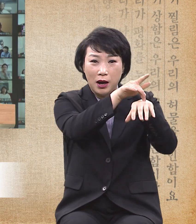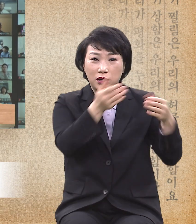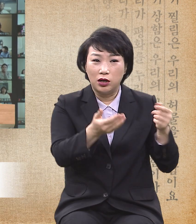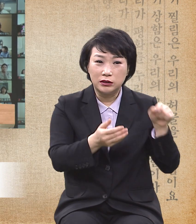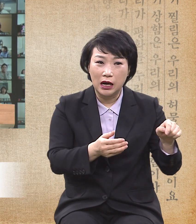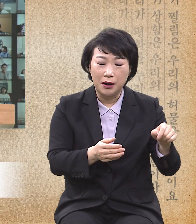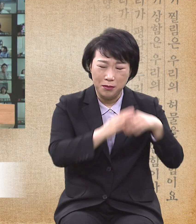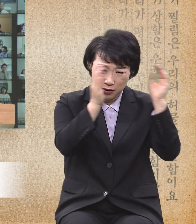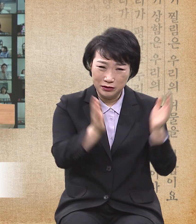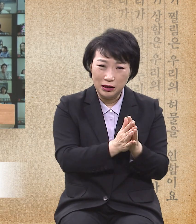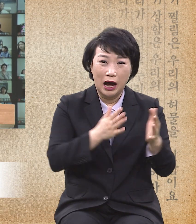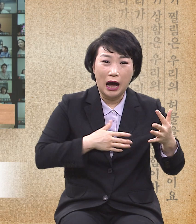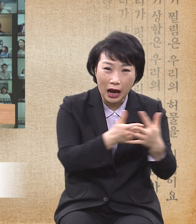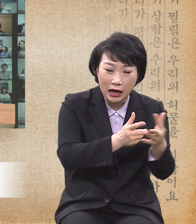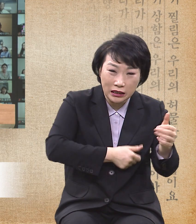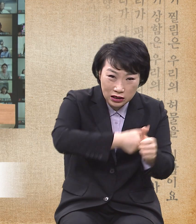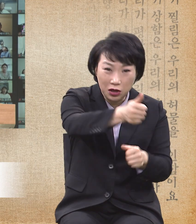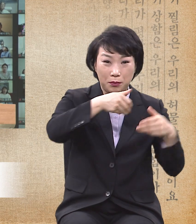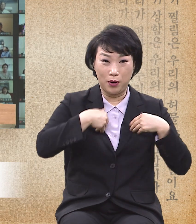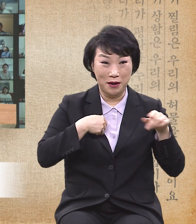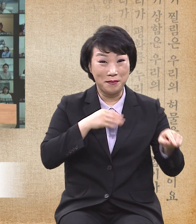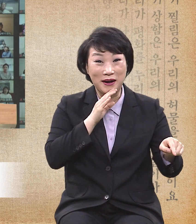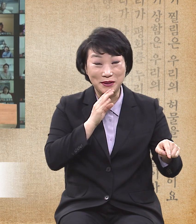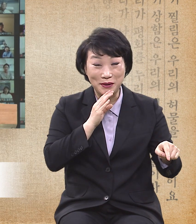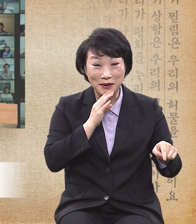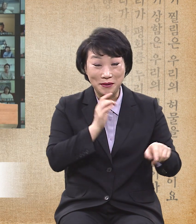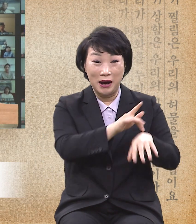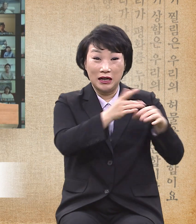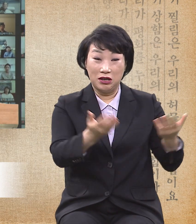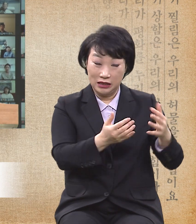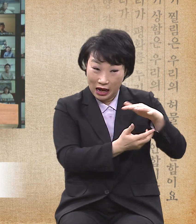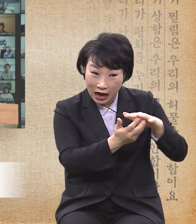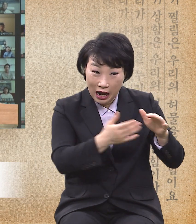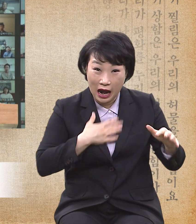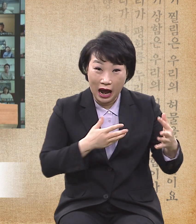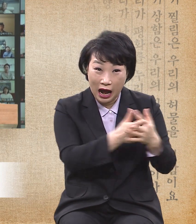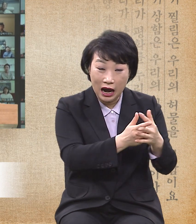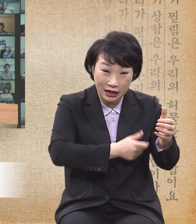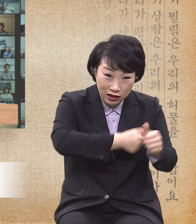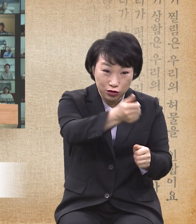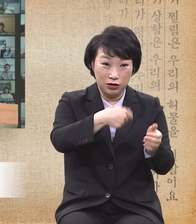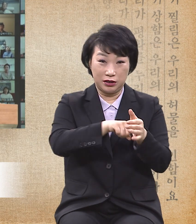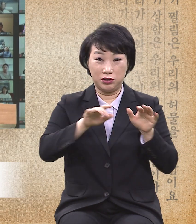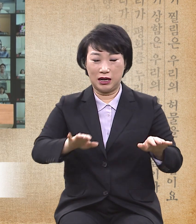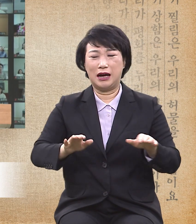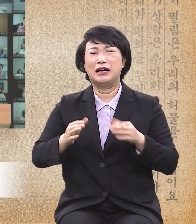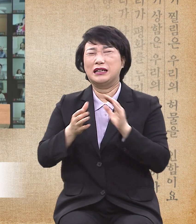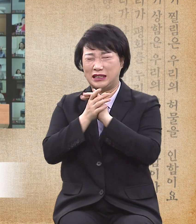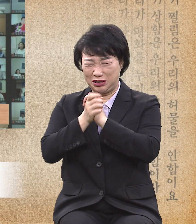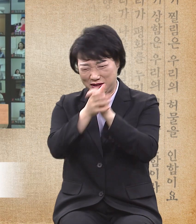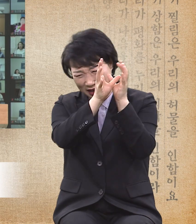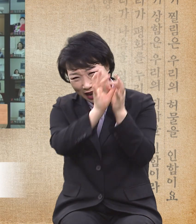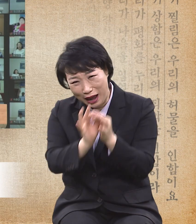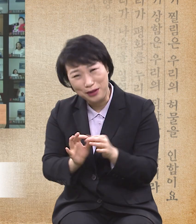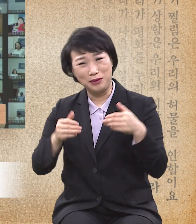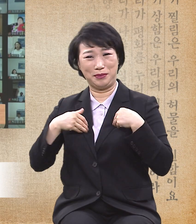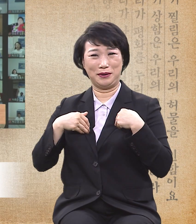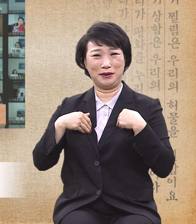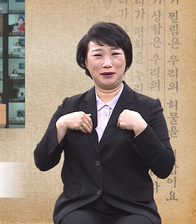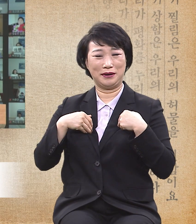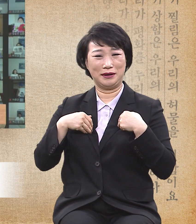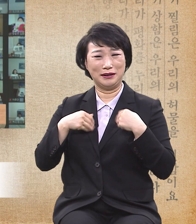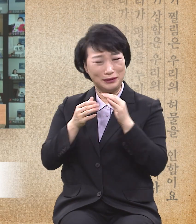귀신 역사를 이기기 위해서 마귀의 괴계를 이기기 위해서 끝없이 기도하는 사람이 되어야 돼요.